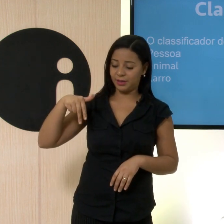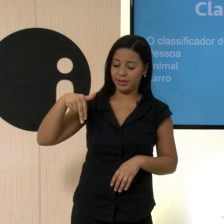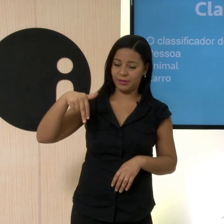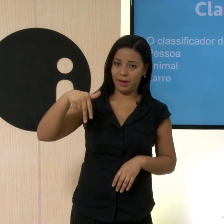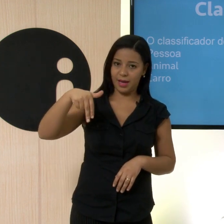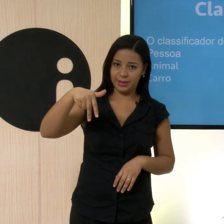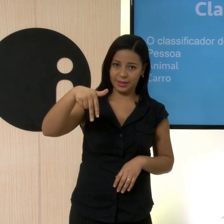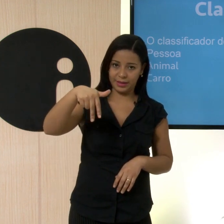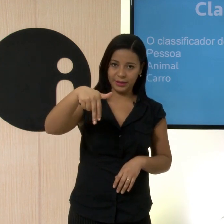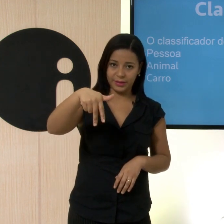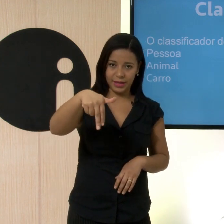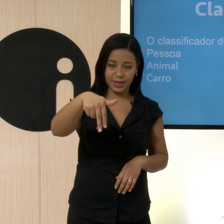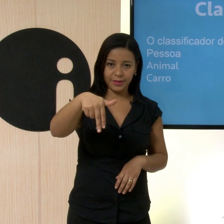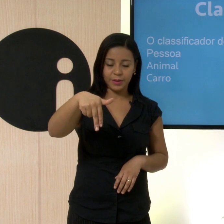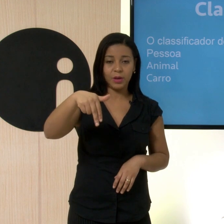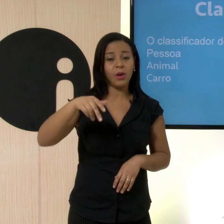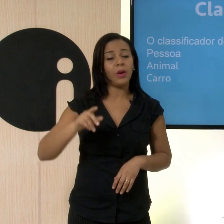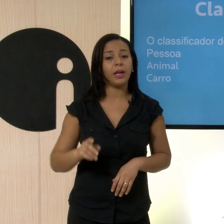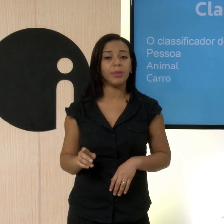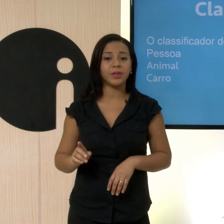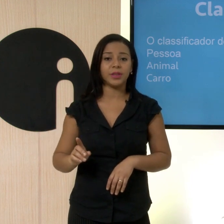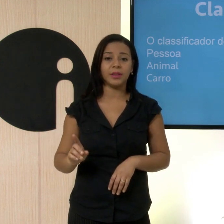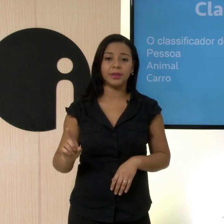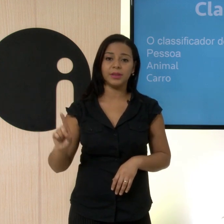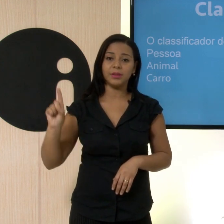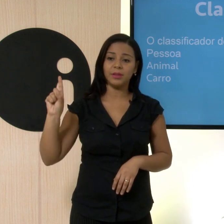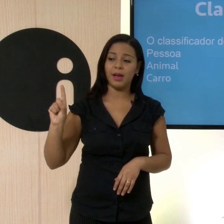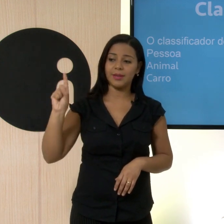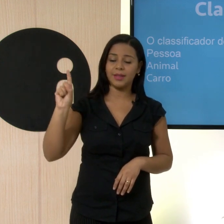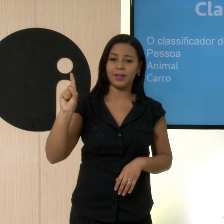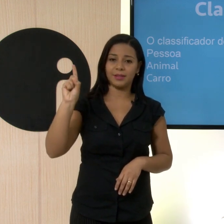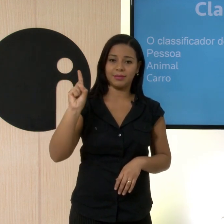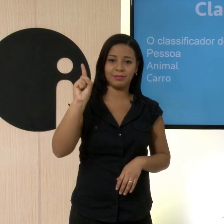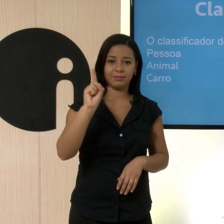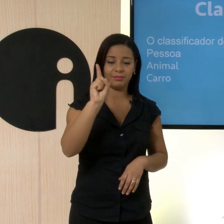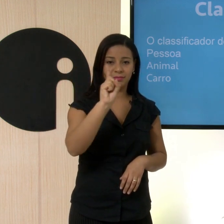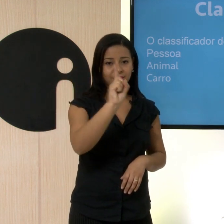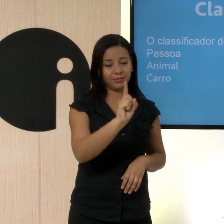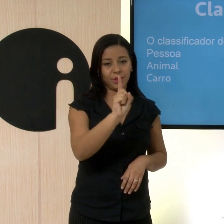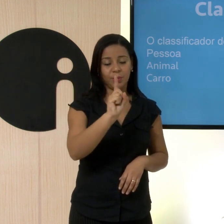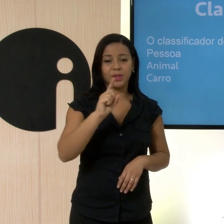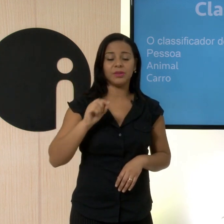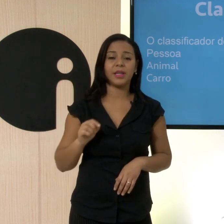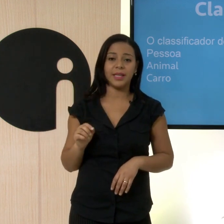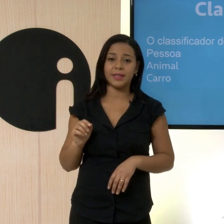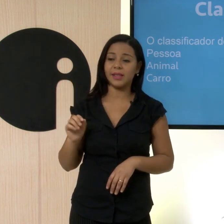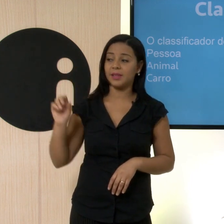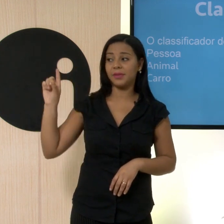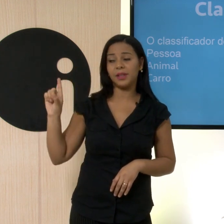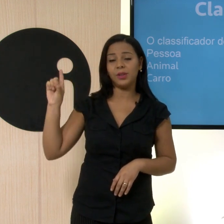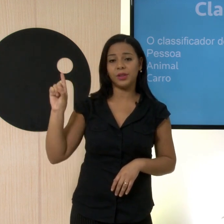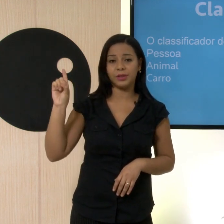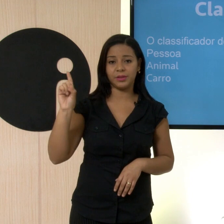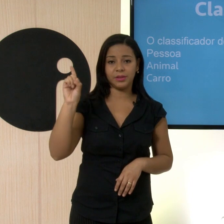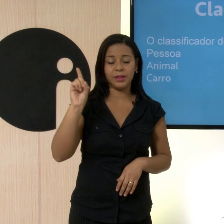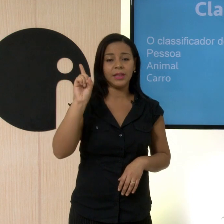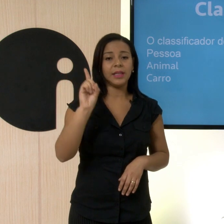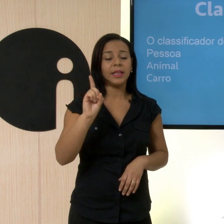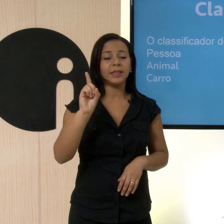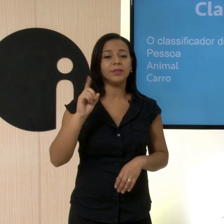andando assim, ok? Ou ela pode estar andando assim. Eu posso ter esse classificador. E se